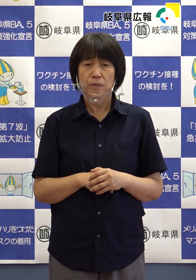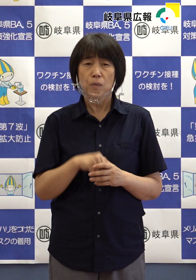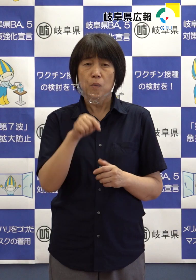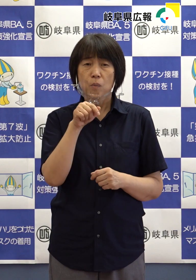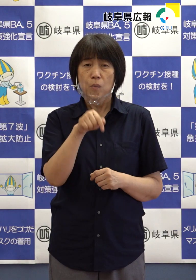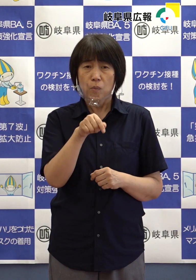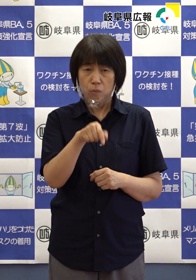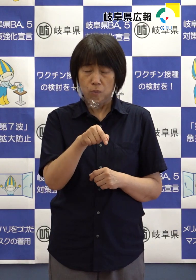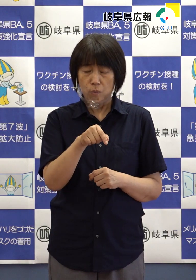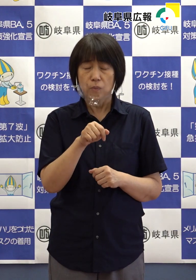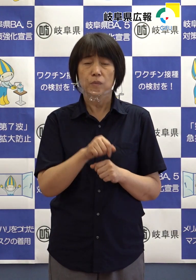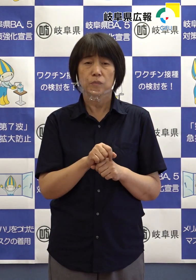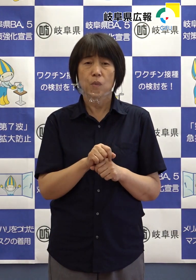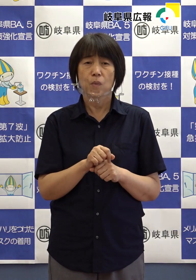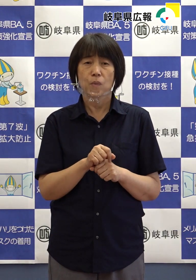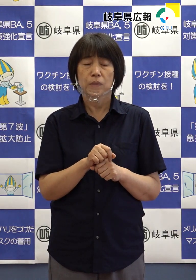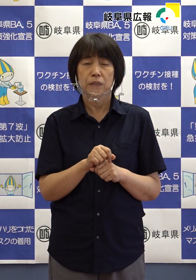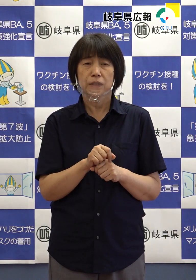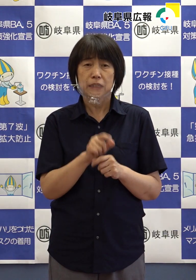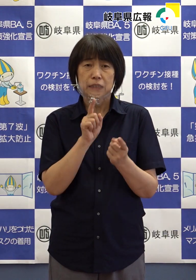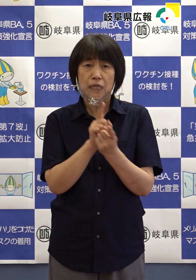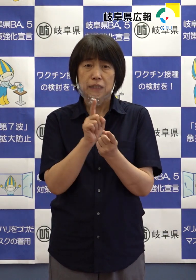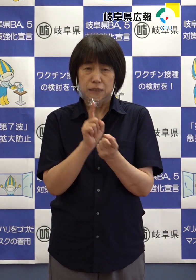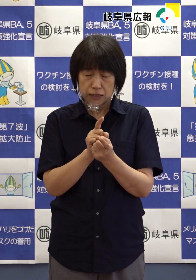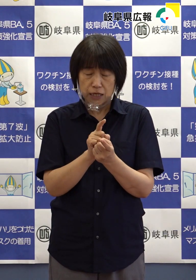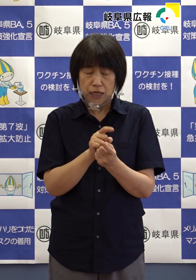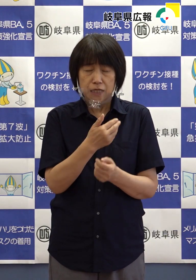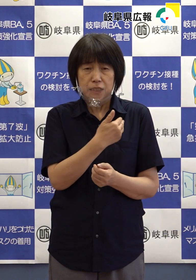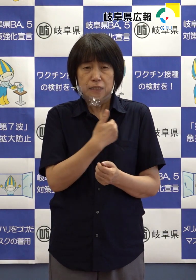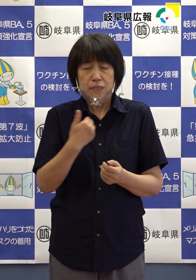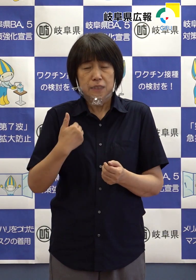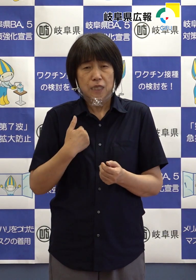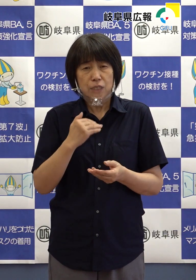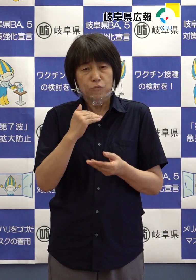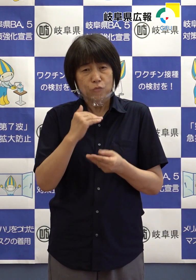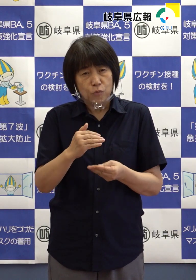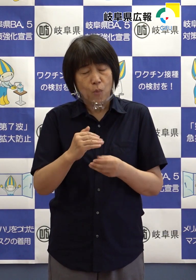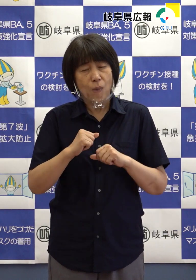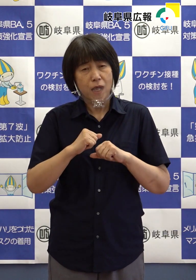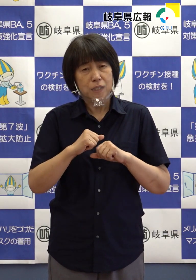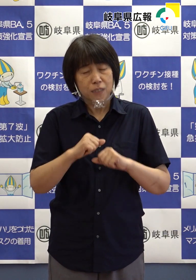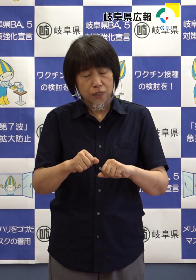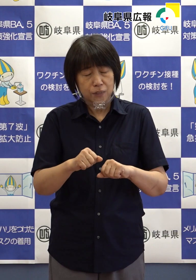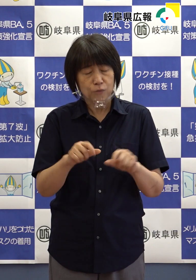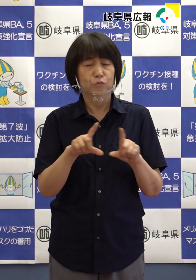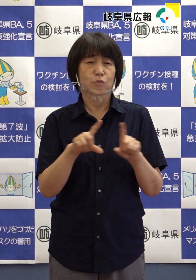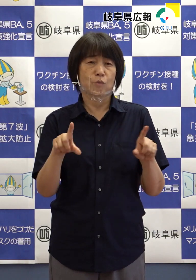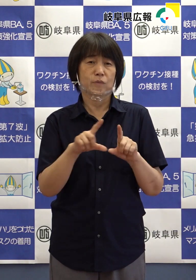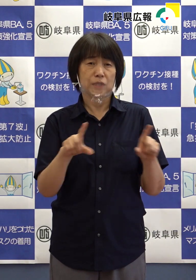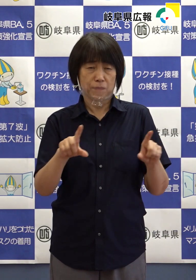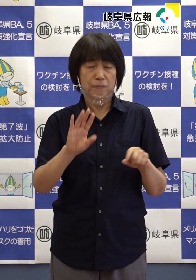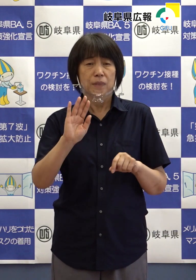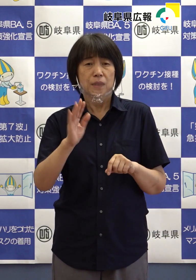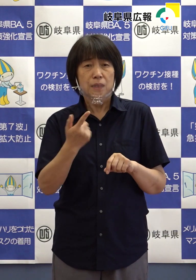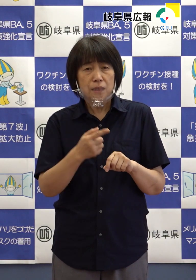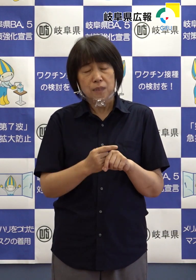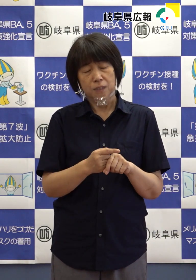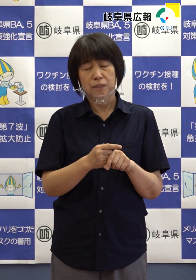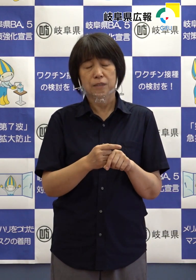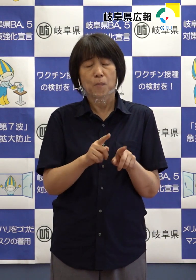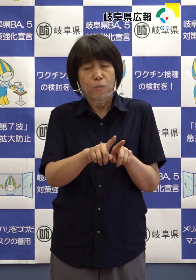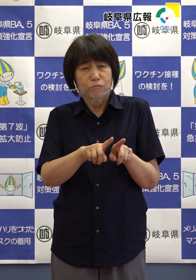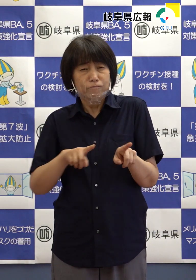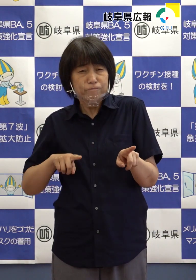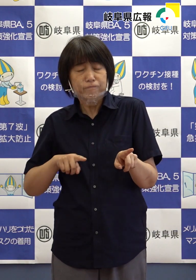対してそのできることはもちろんやっておられるでしょうけども追いつかないのであのあらかじめオンラインであの